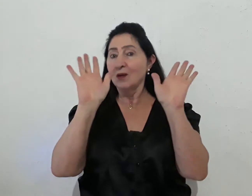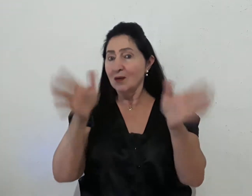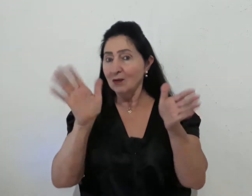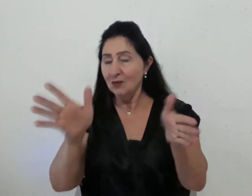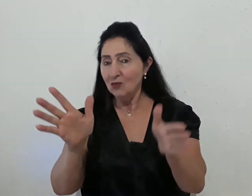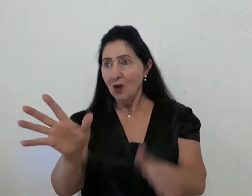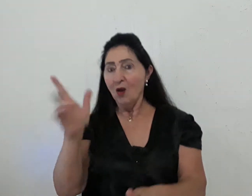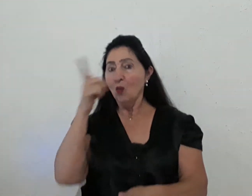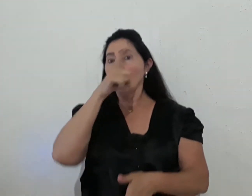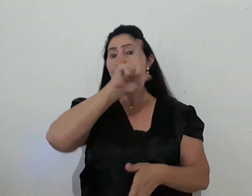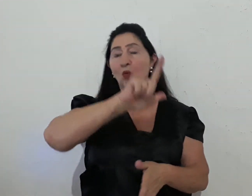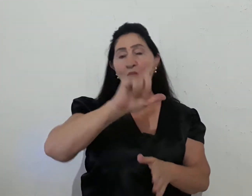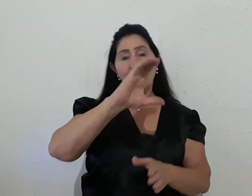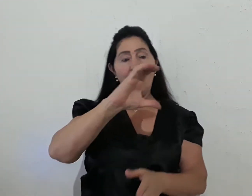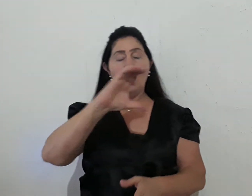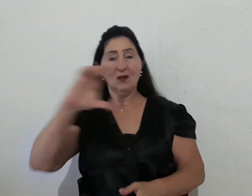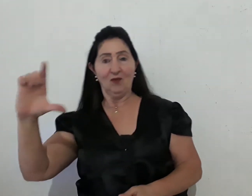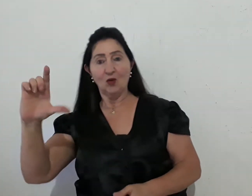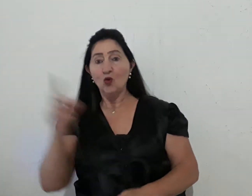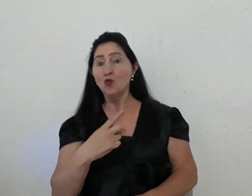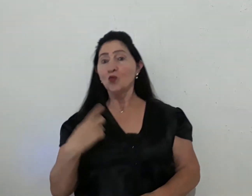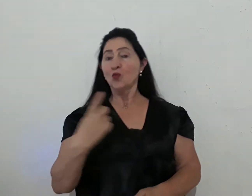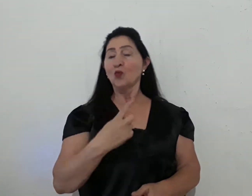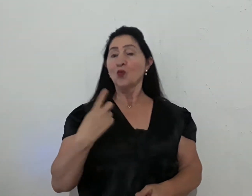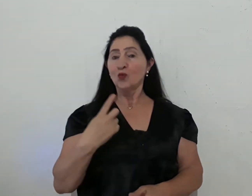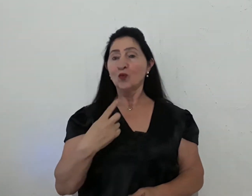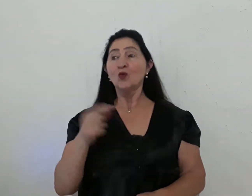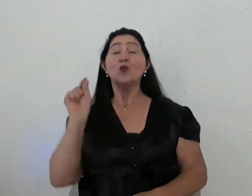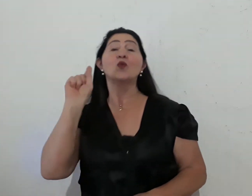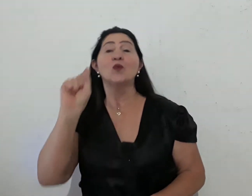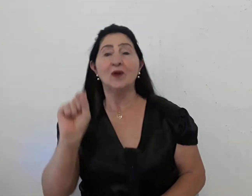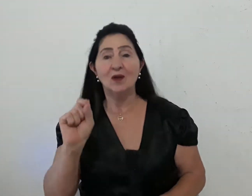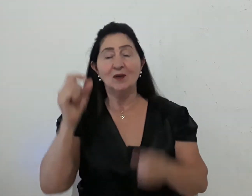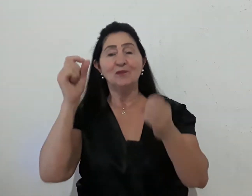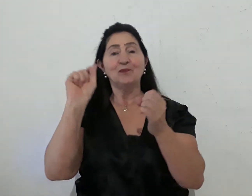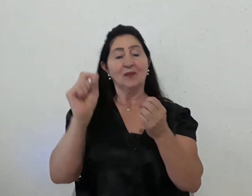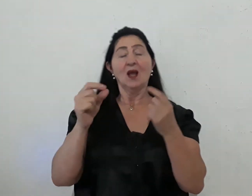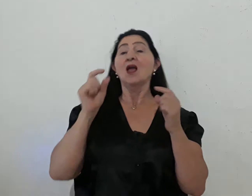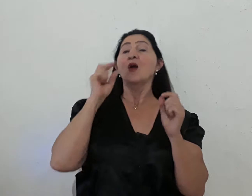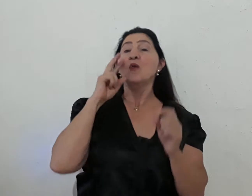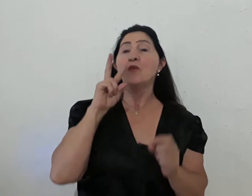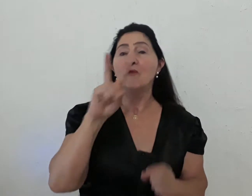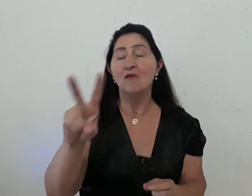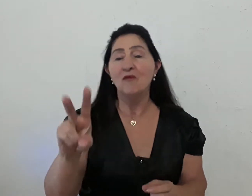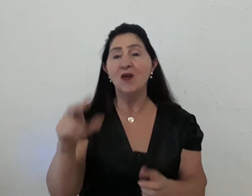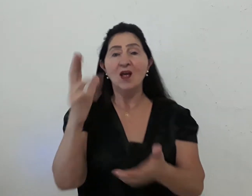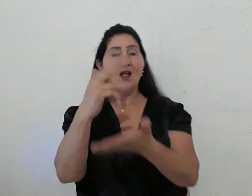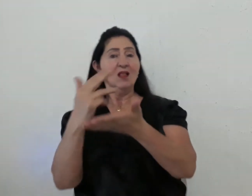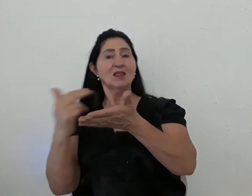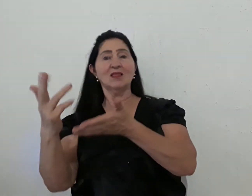fazer classificadores sozinho, faça o seguinte: veja trechos de desenhos animados no mudo